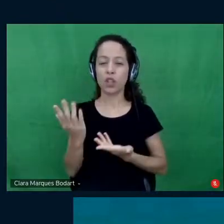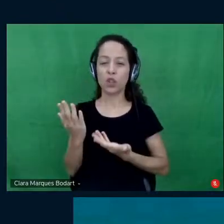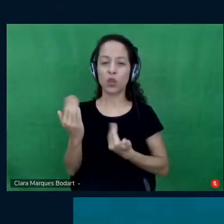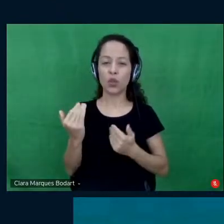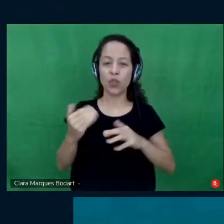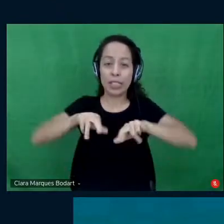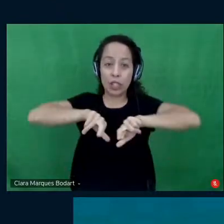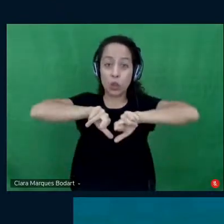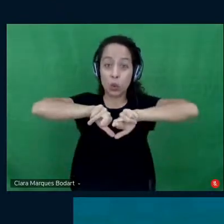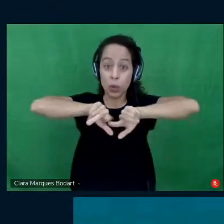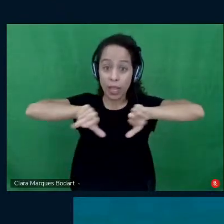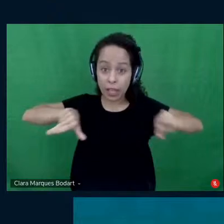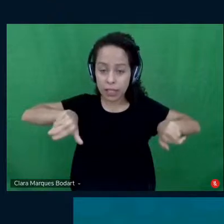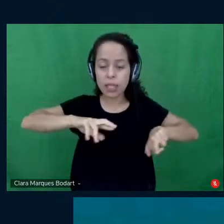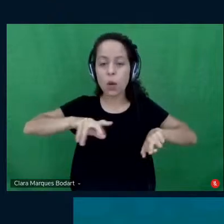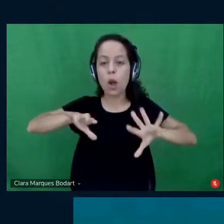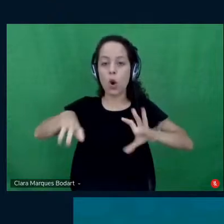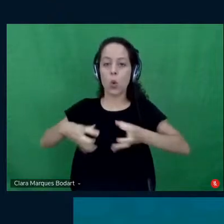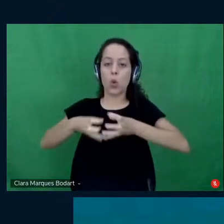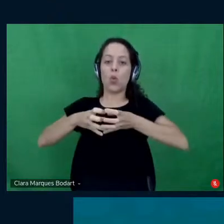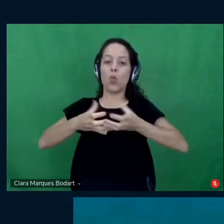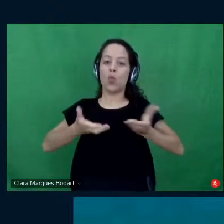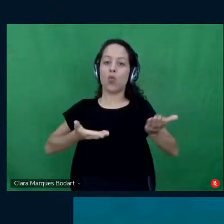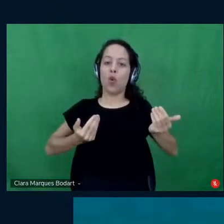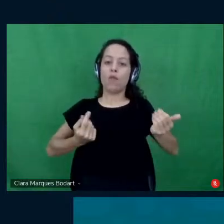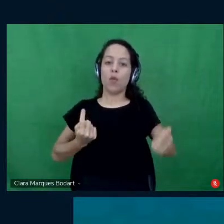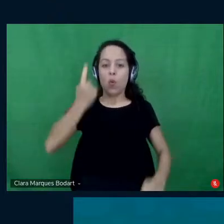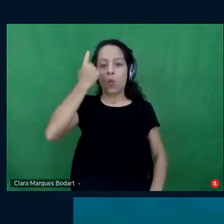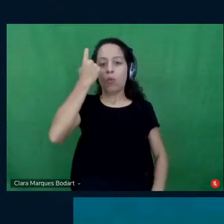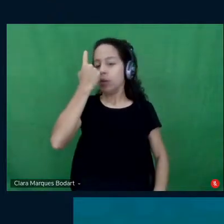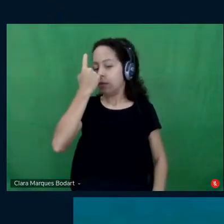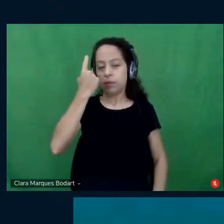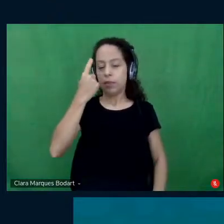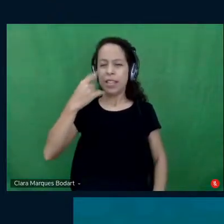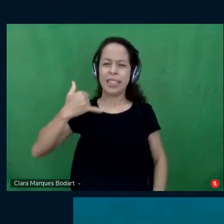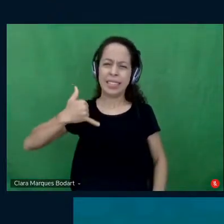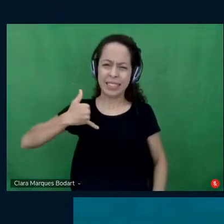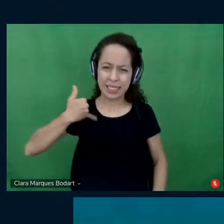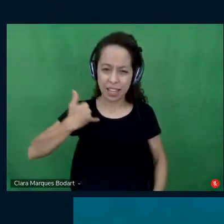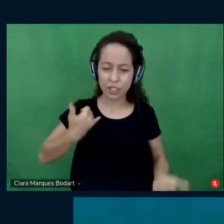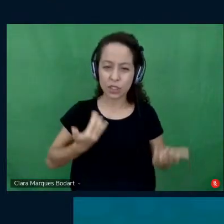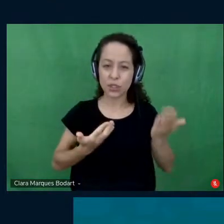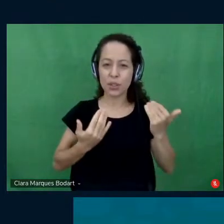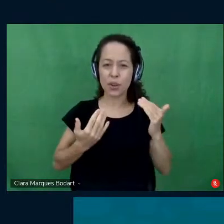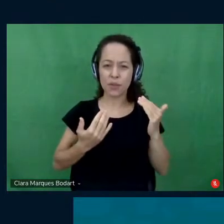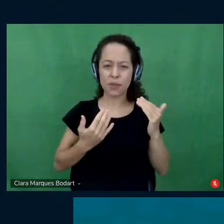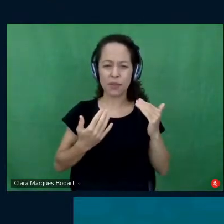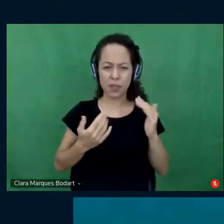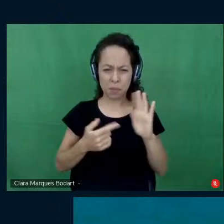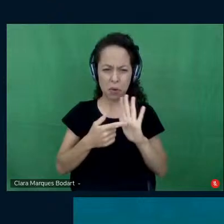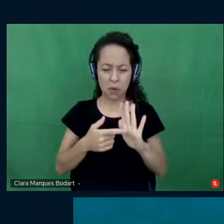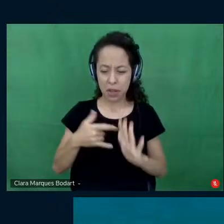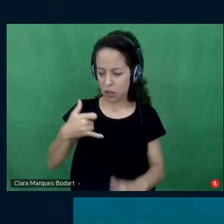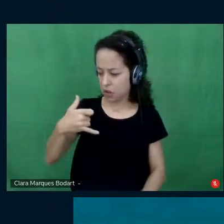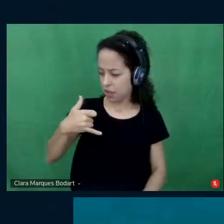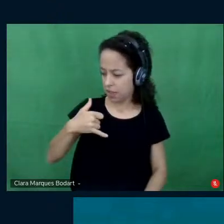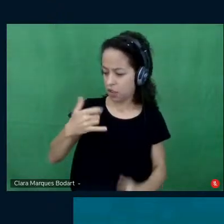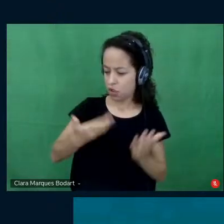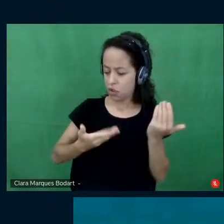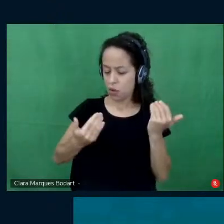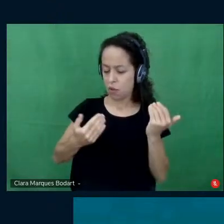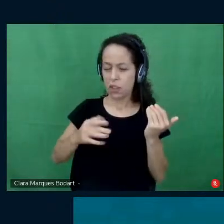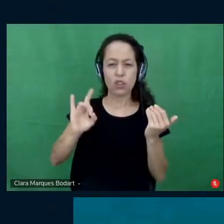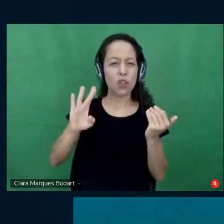plural, e não em juventude, porque não é a faixa etária que indica a juventude. Mas são esses processos da vida